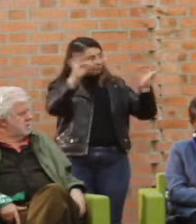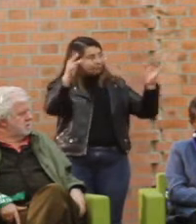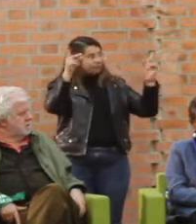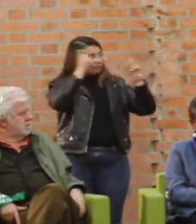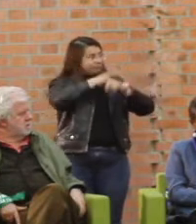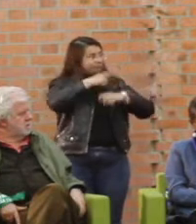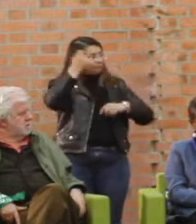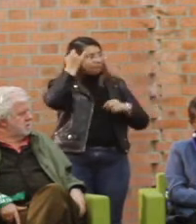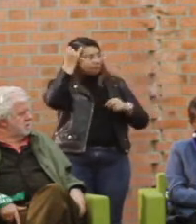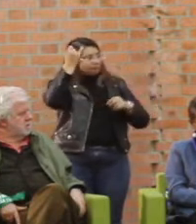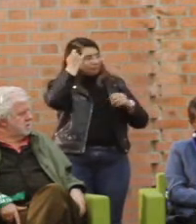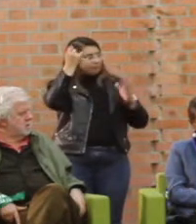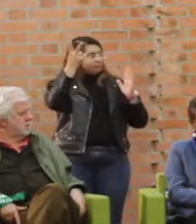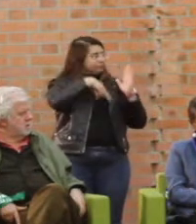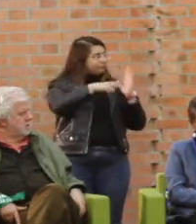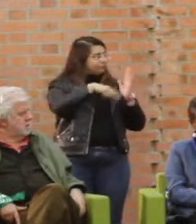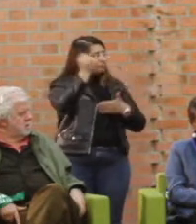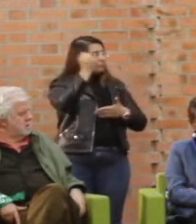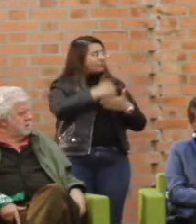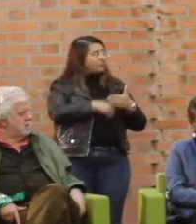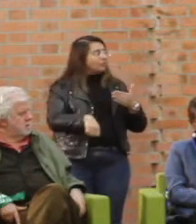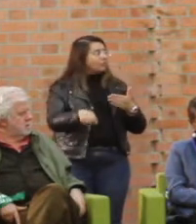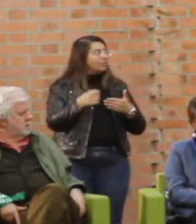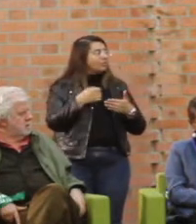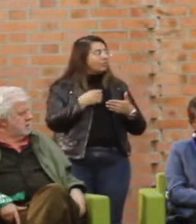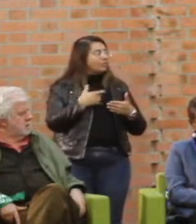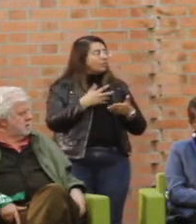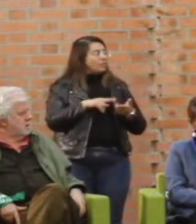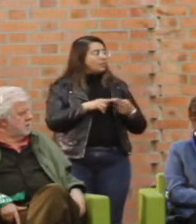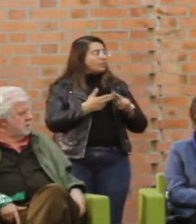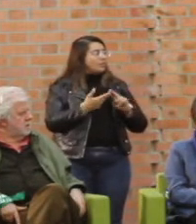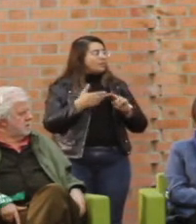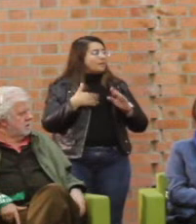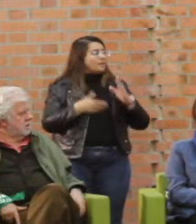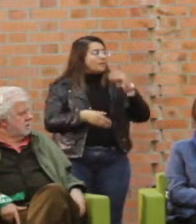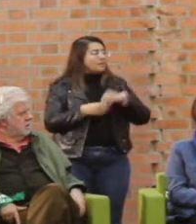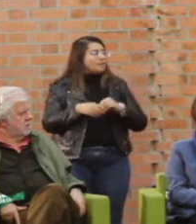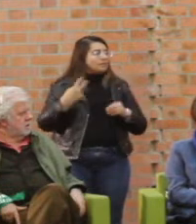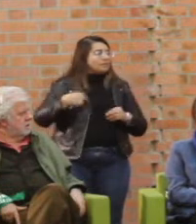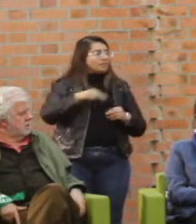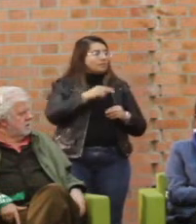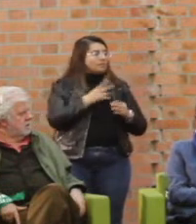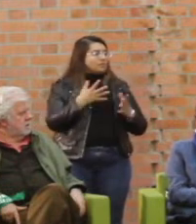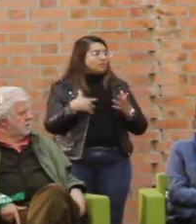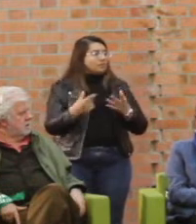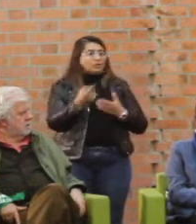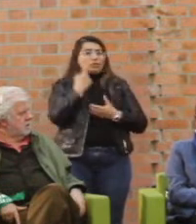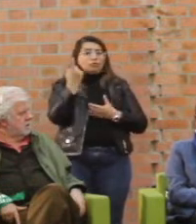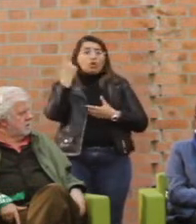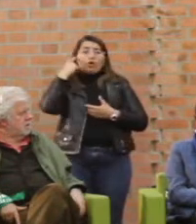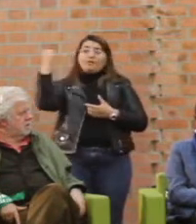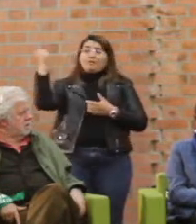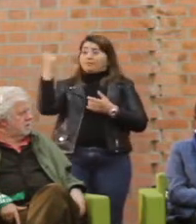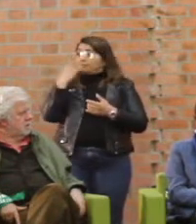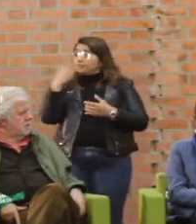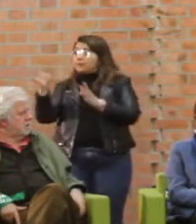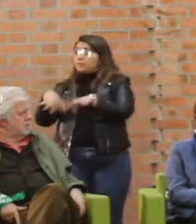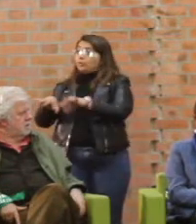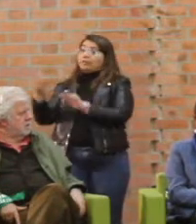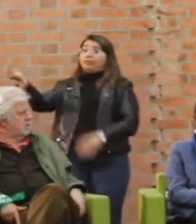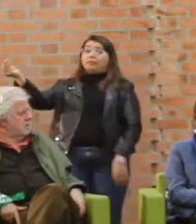si bien el aborto es una Consigna El feminismo no solo nos concierne a las feministas no sino que